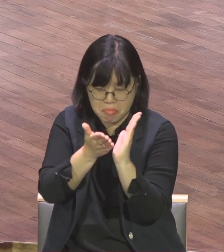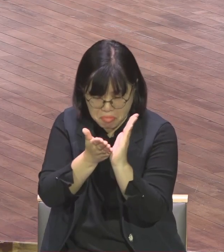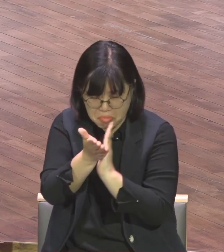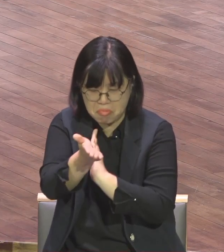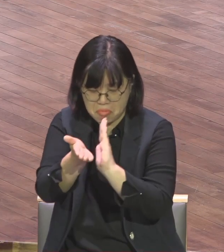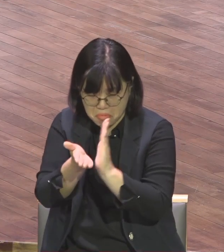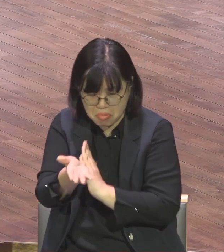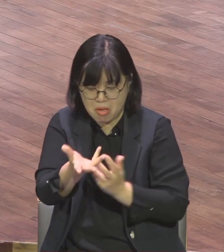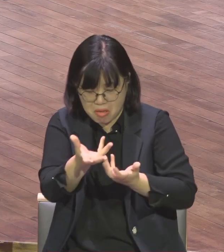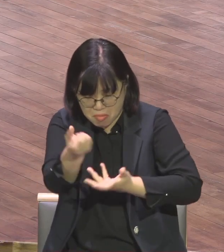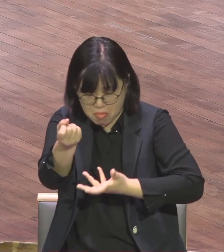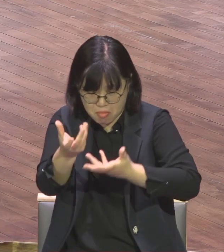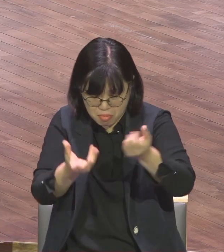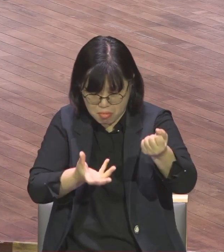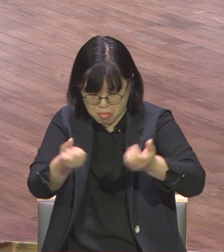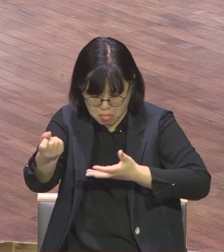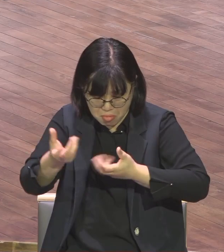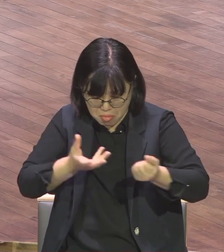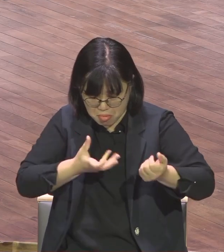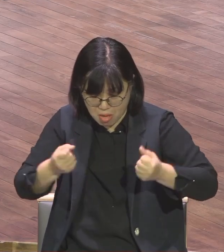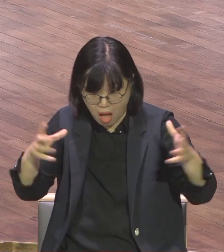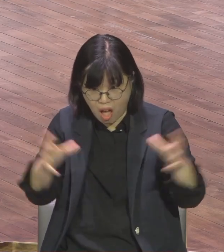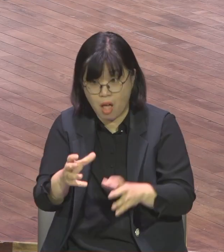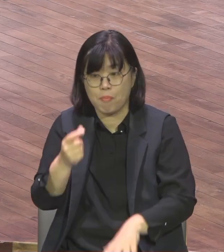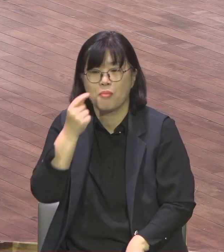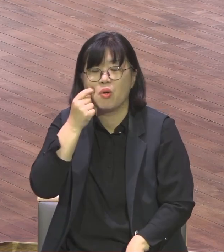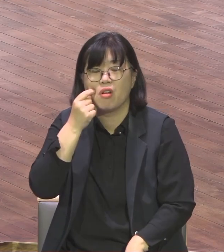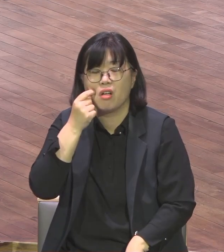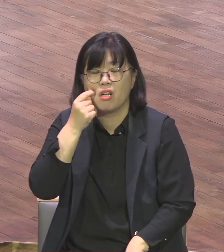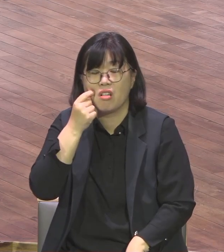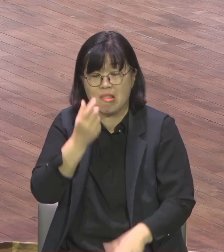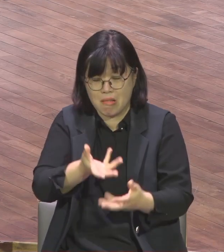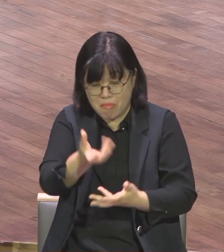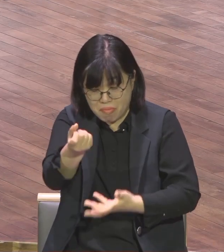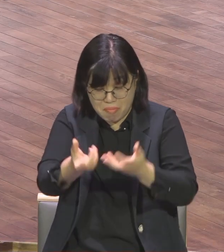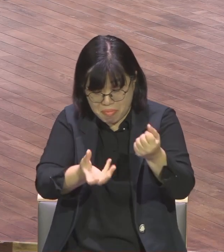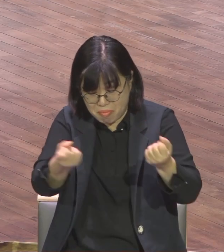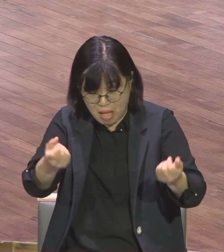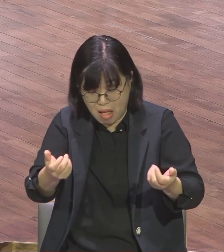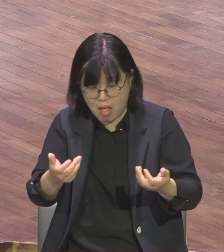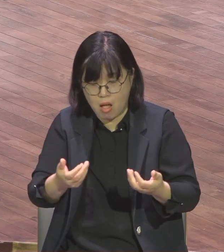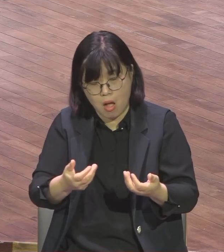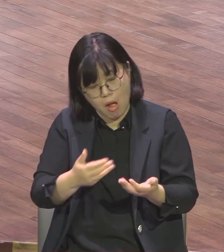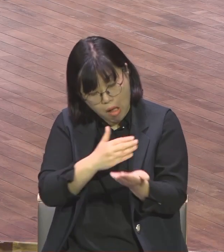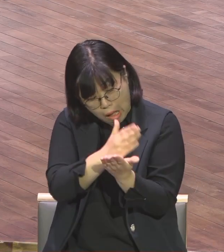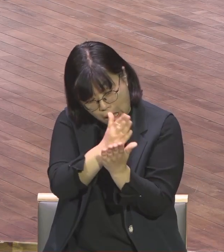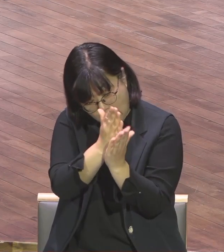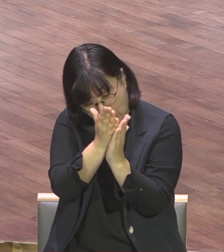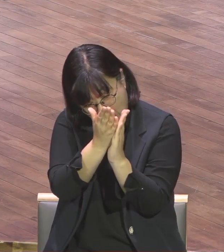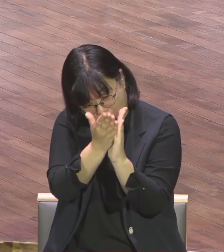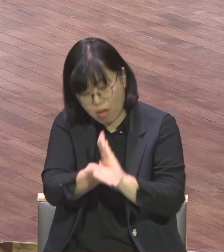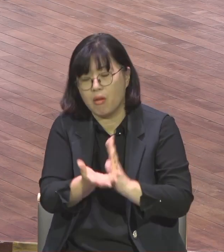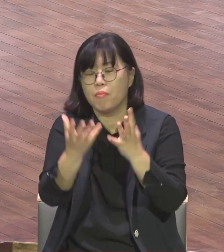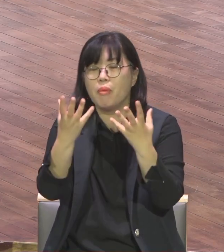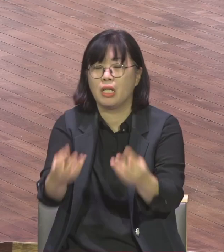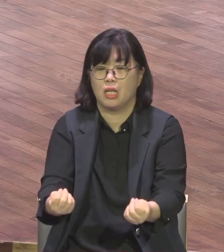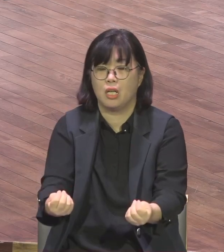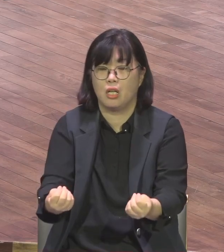꽉 차 아무것도 안 돼요. 2, 3, 7나라 아무도 못 돼요. 흉내도 못 내요.